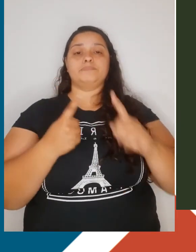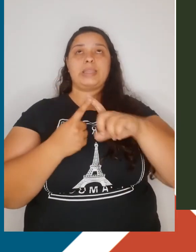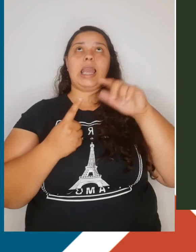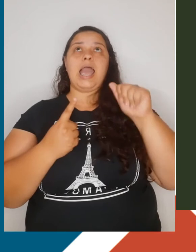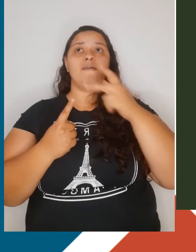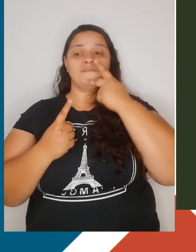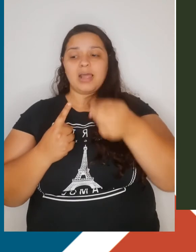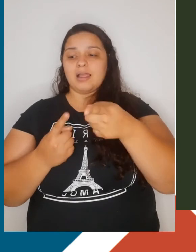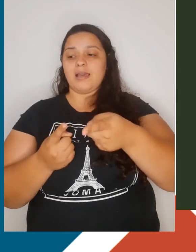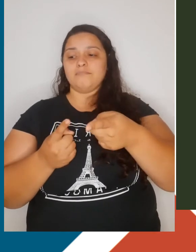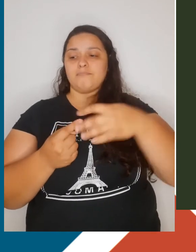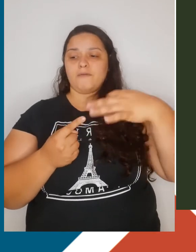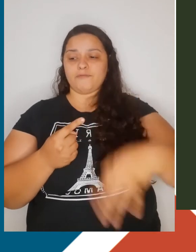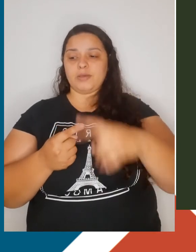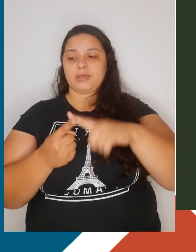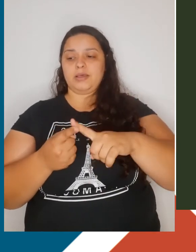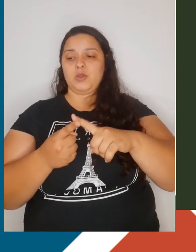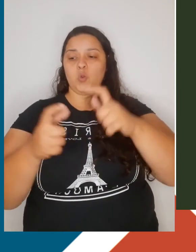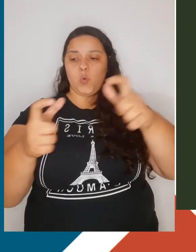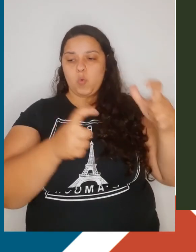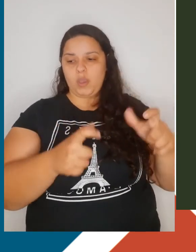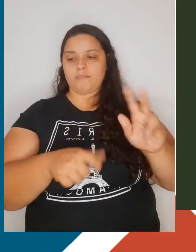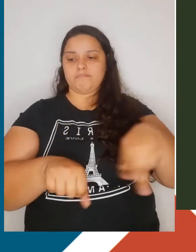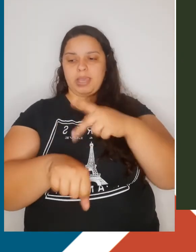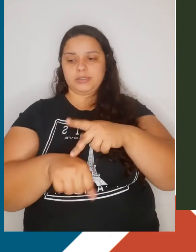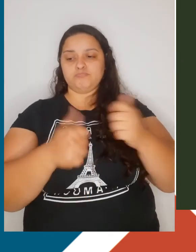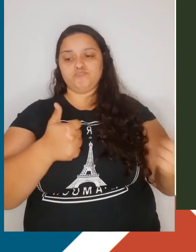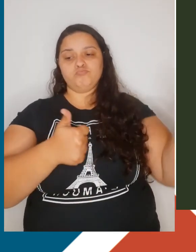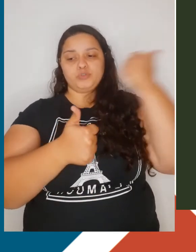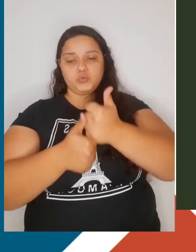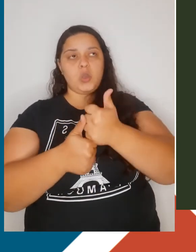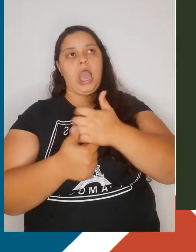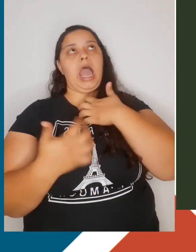A primeira alternativa, a alternativa A, afirma que os estados independentes